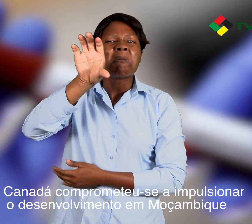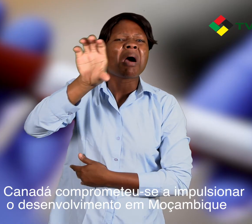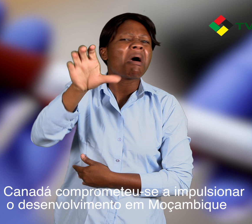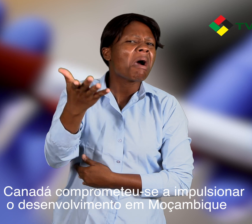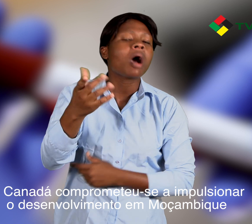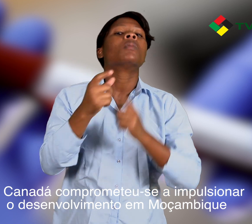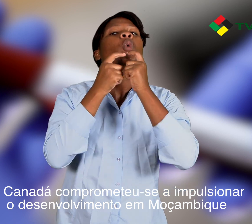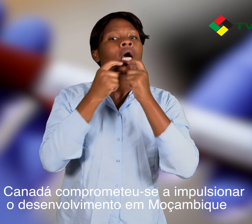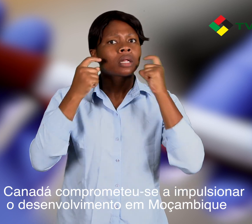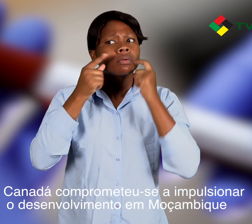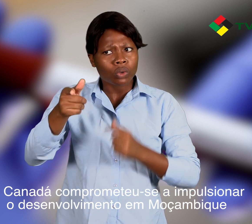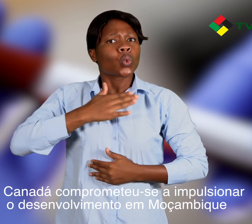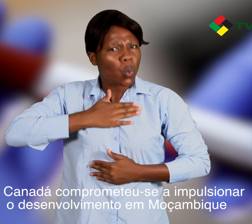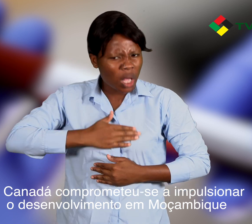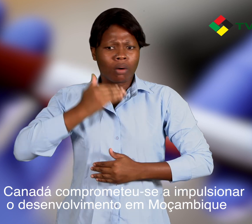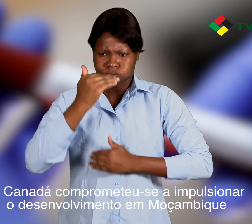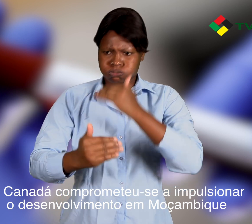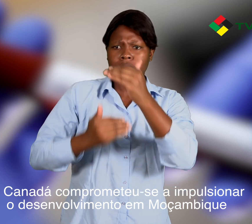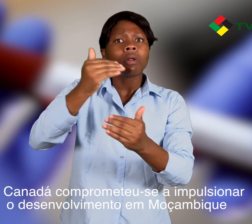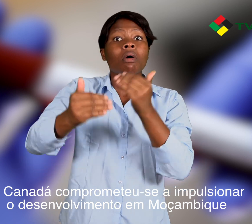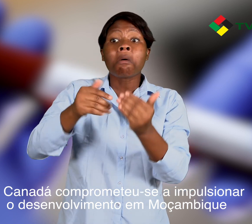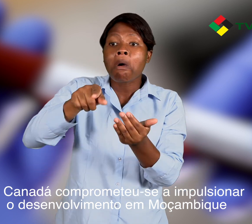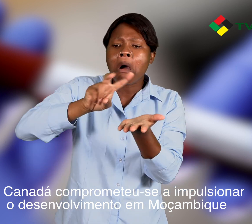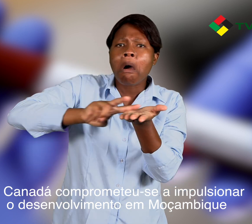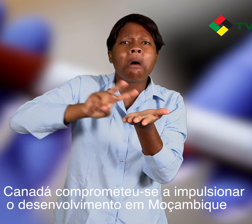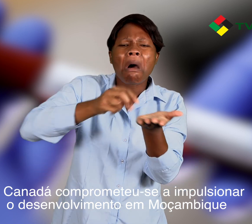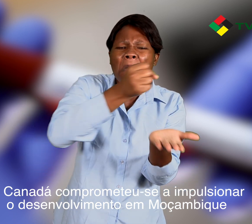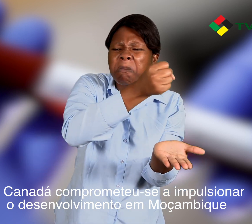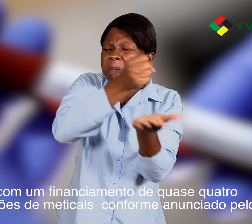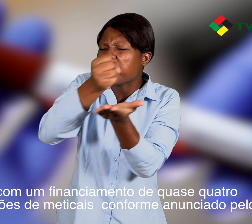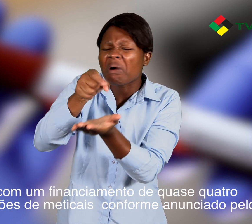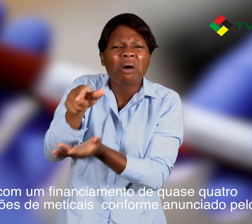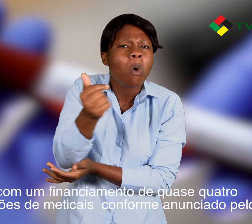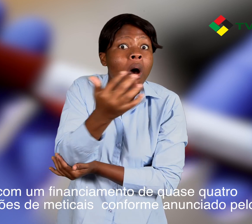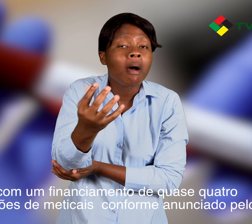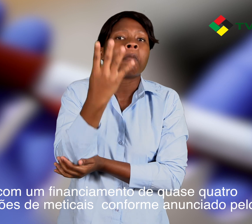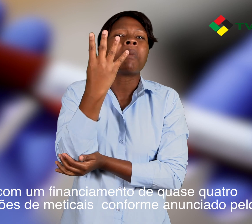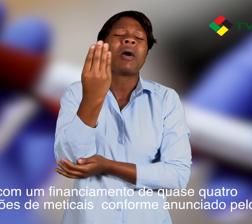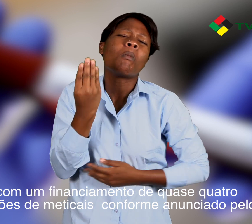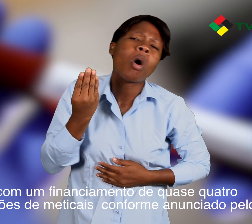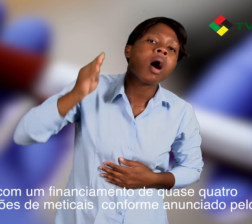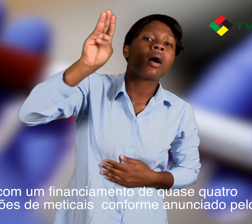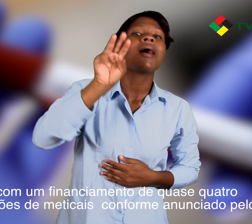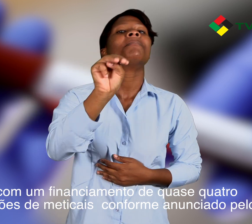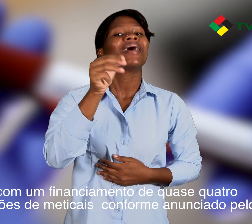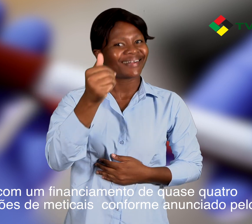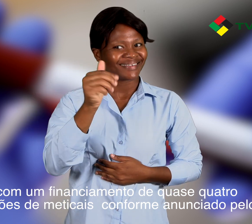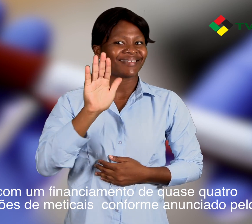O Canadá comprometeu-se a impulsionar o desenvolvimento em Moçambique com um financiamento de quase 4 bilhões de meticais,